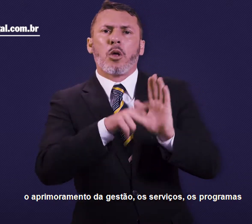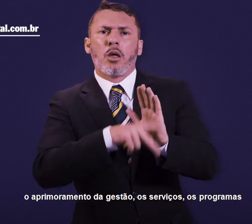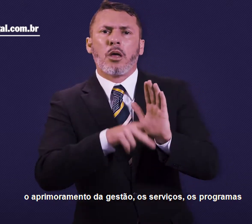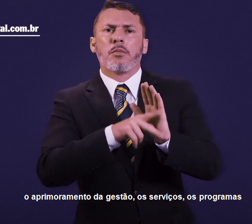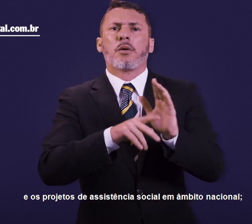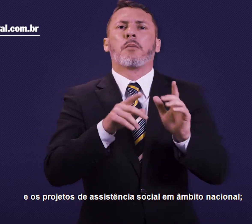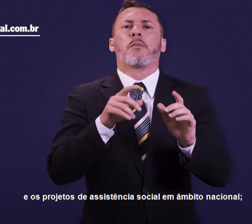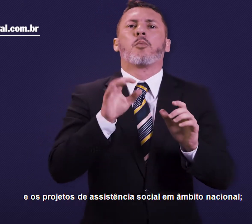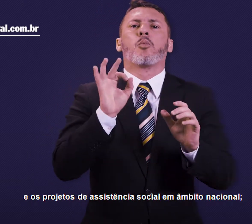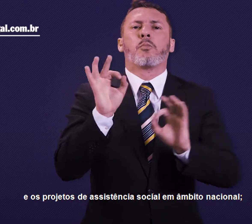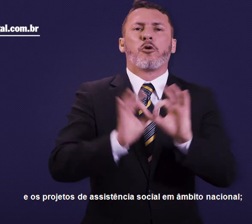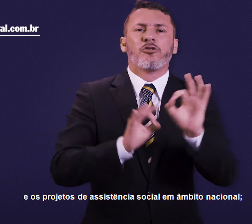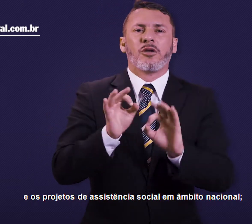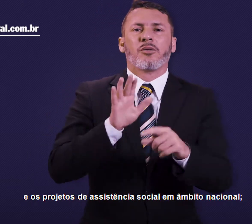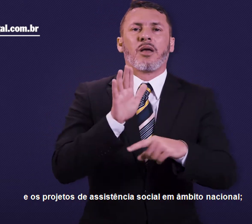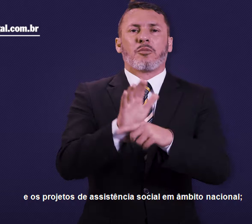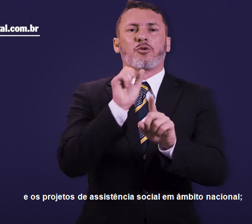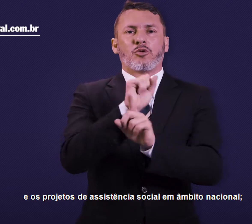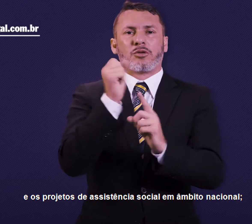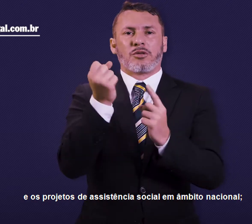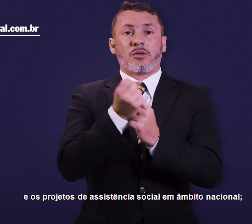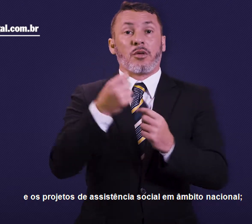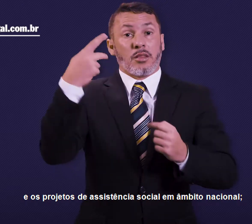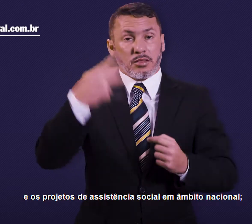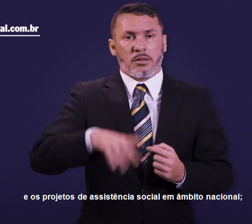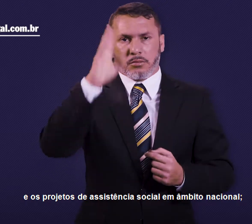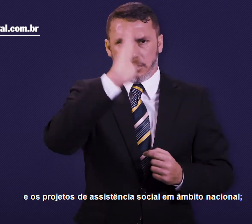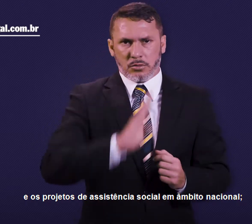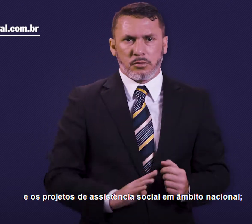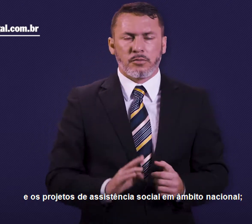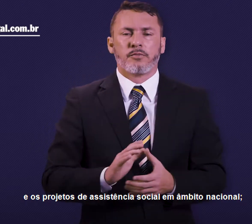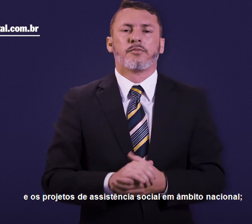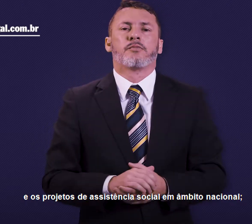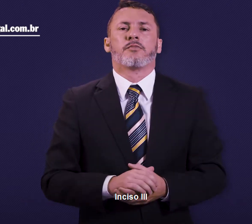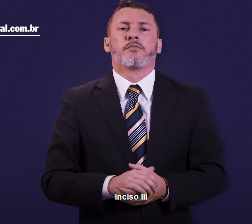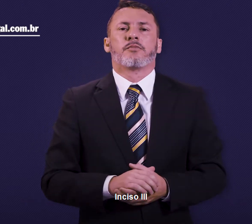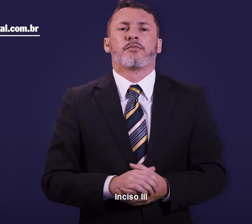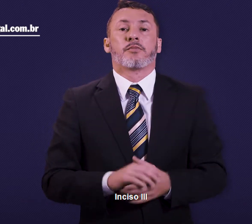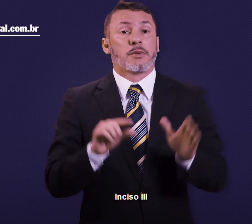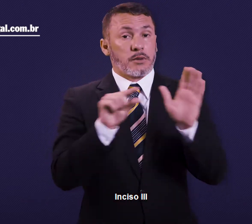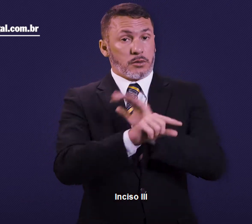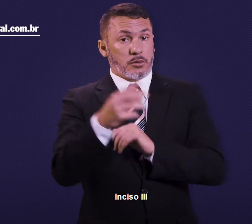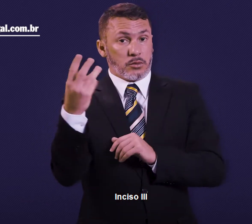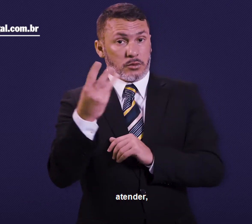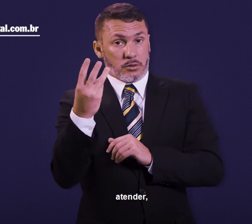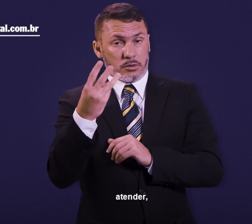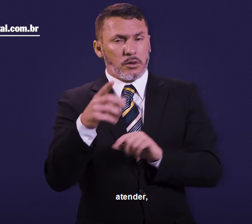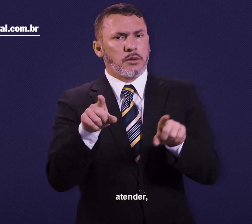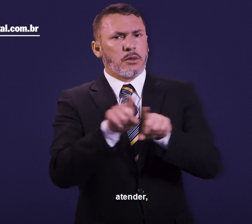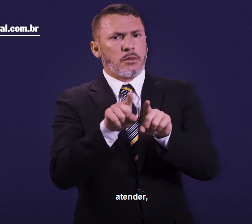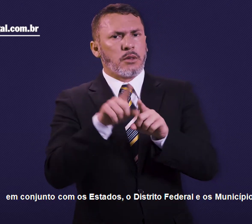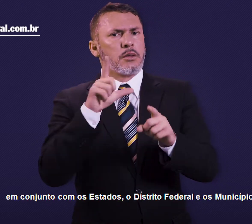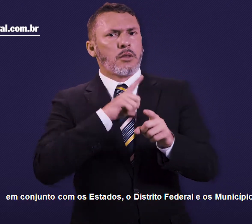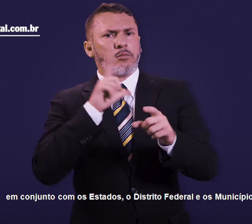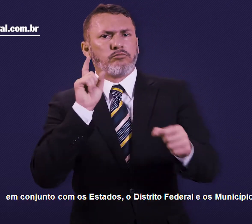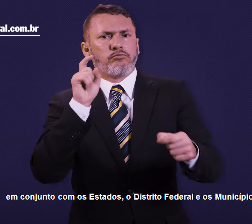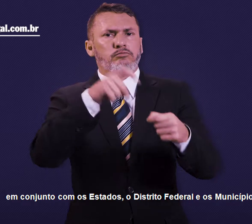programas e os projetos de assistência social em âmbito nacional. Inciso 3. Atender, em conjunto com